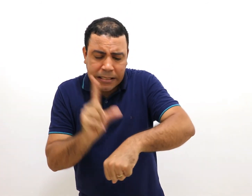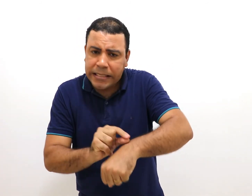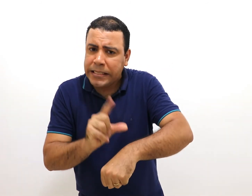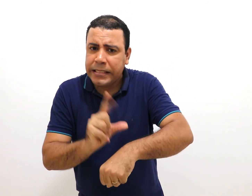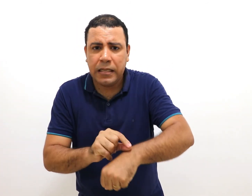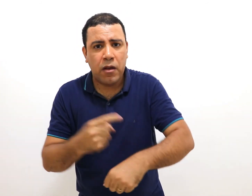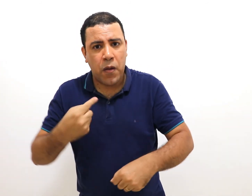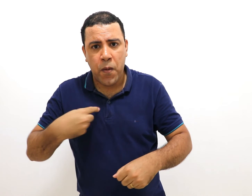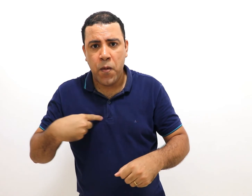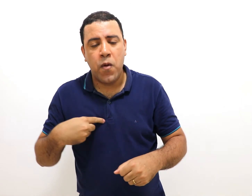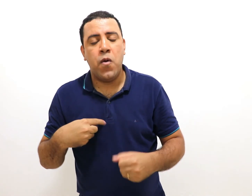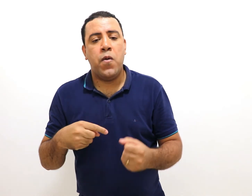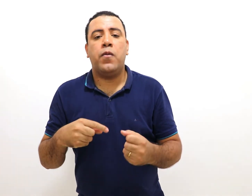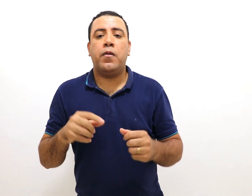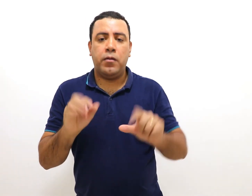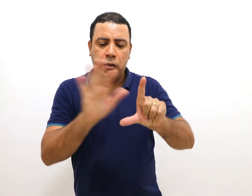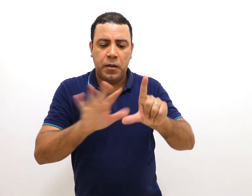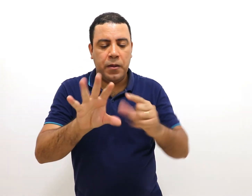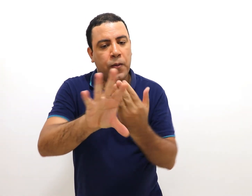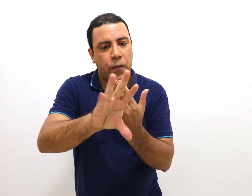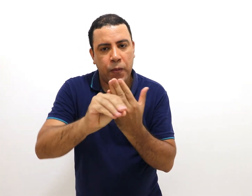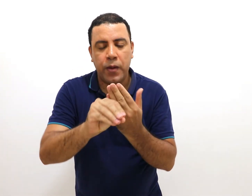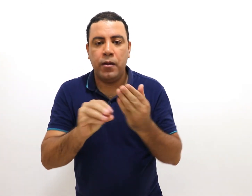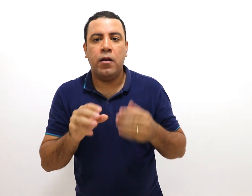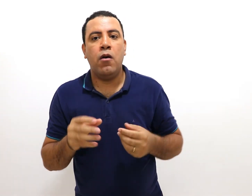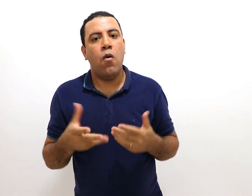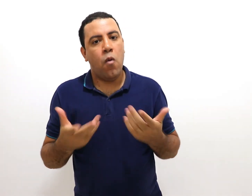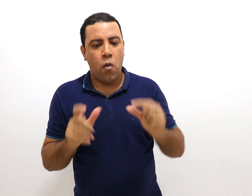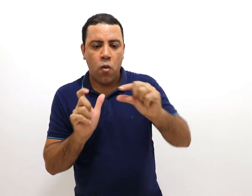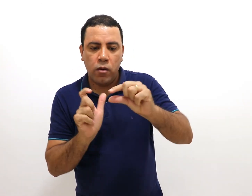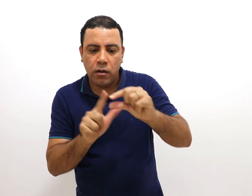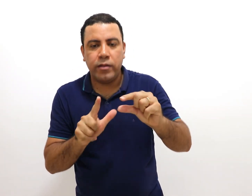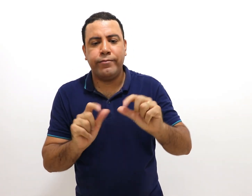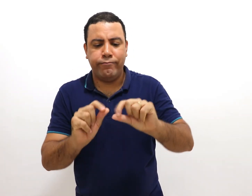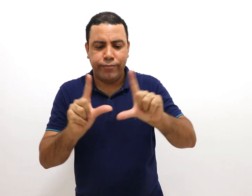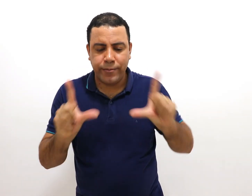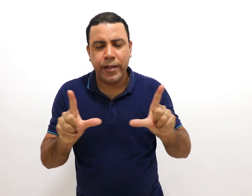"Não tive tempo de acessar o código QR ou link."